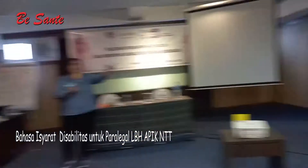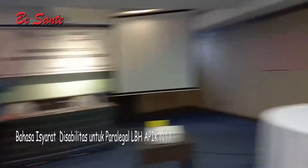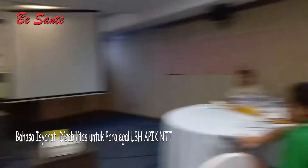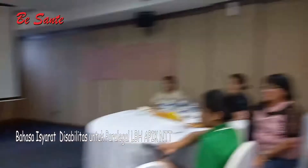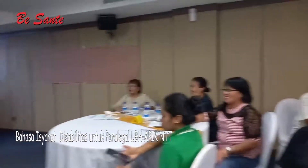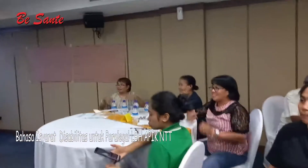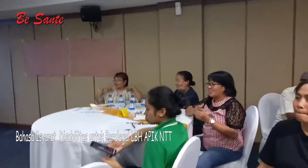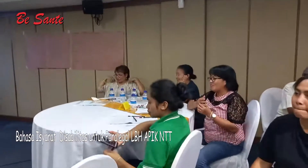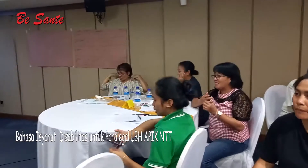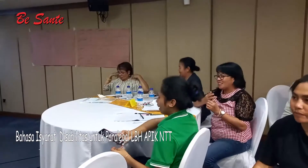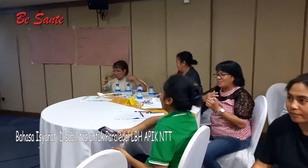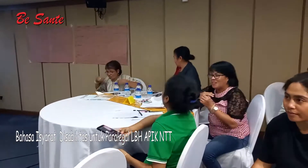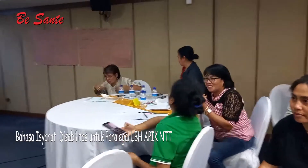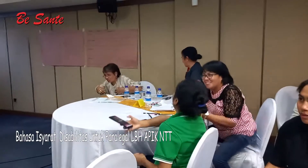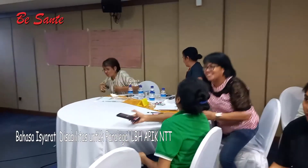ya, strong woman.